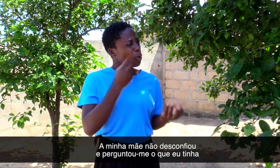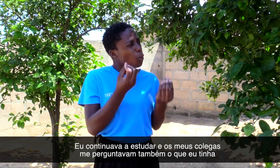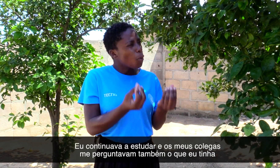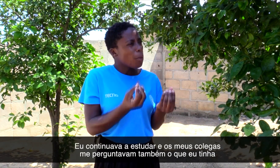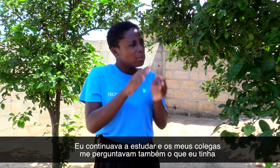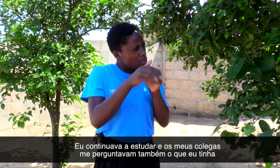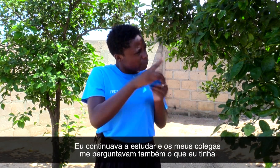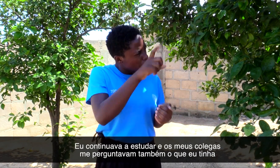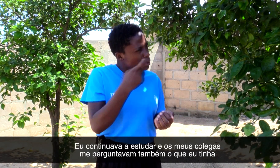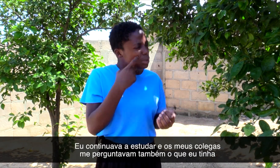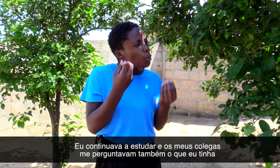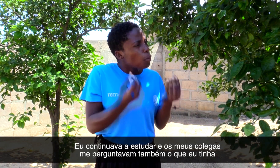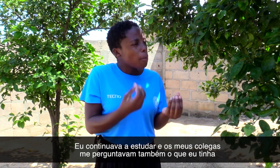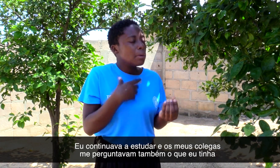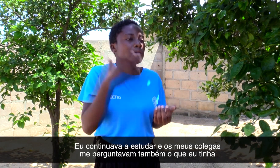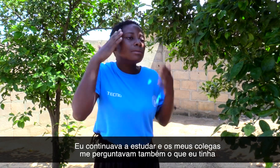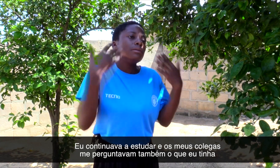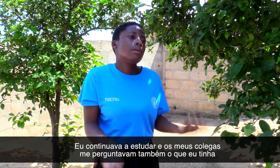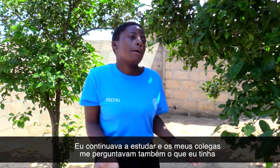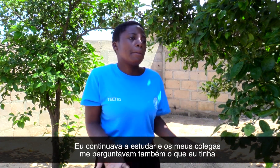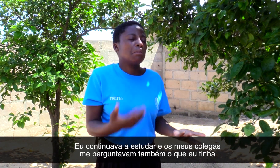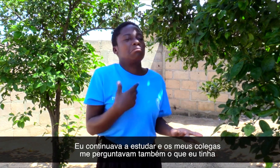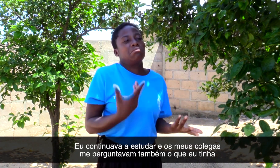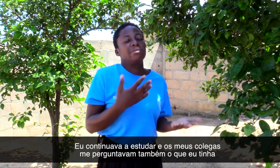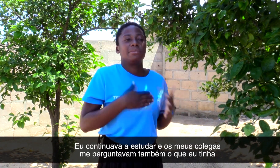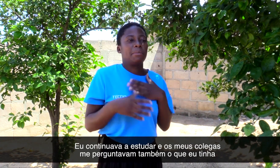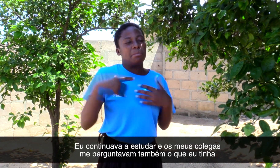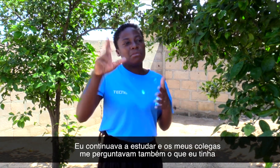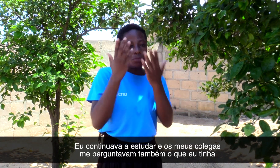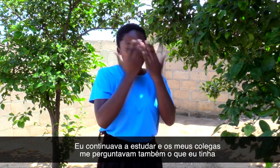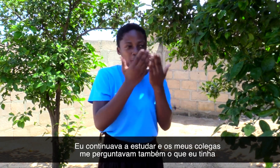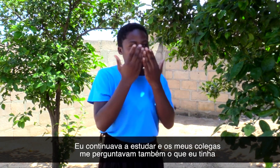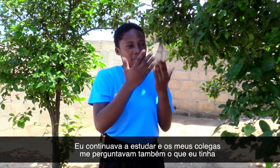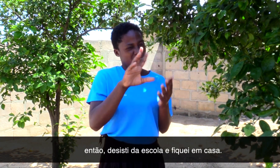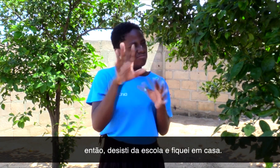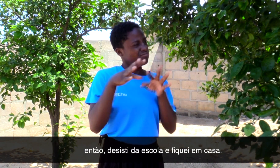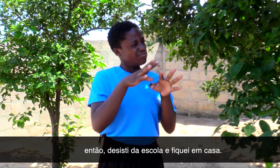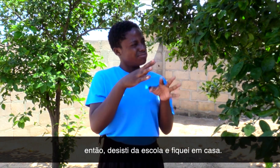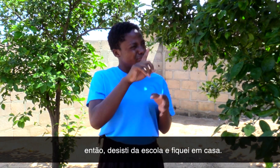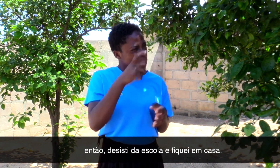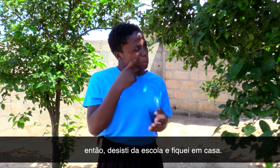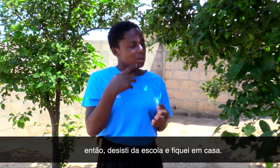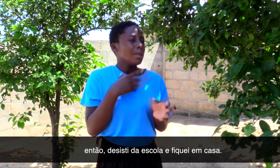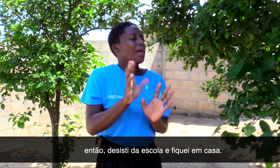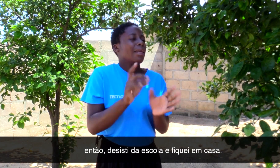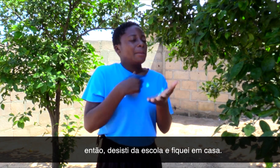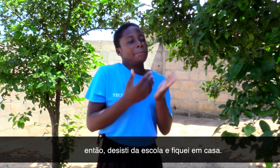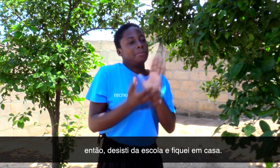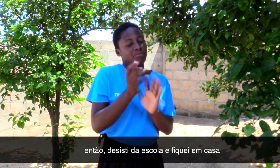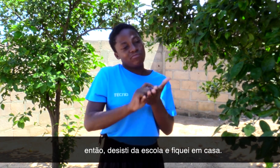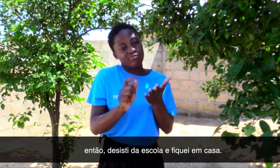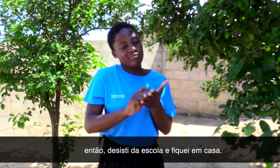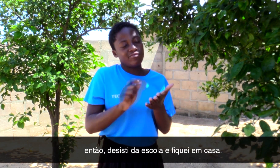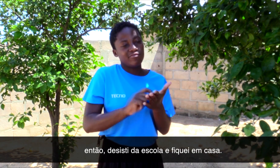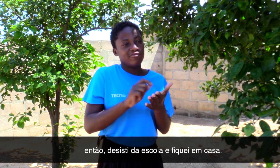tinha. Eu continuava a estudar e os meus colegas também me perguntavam o que eu tinha. Então, desisti da escola